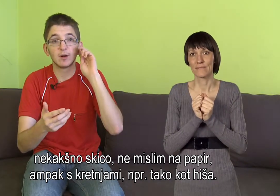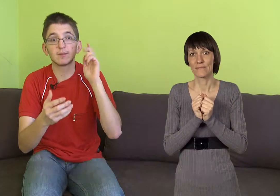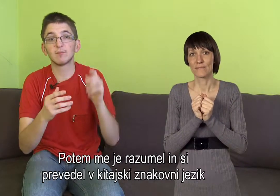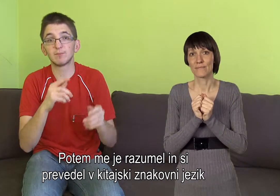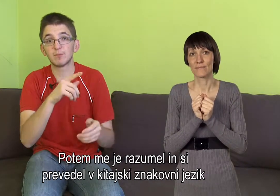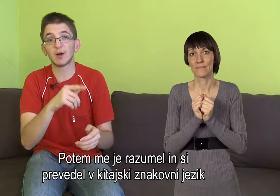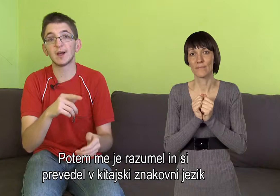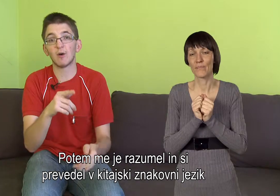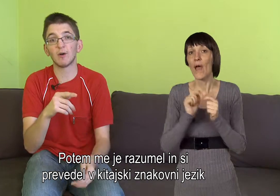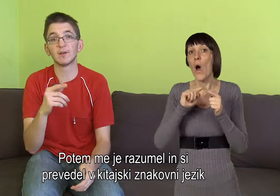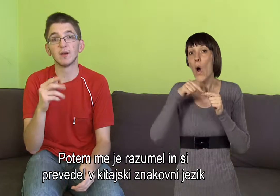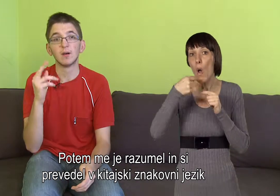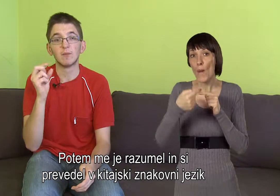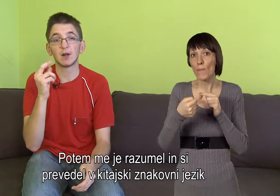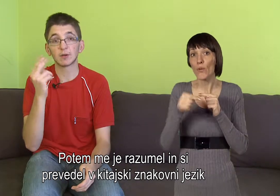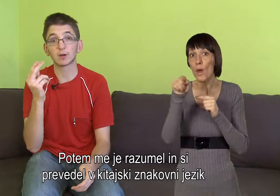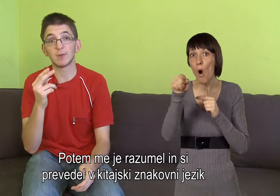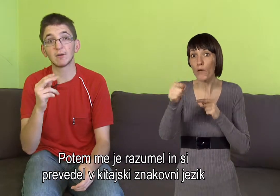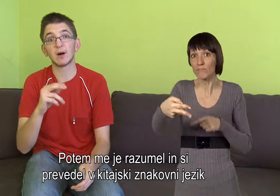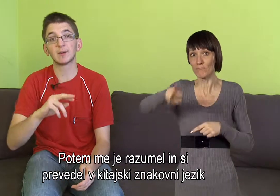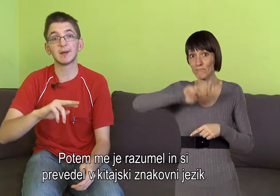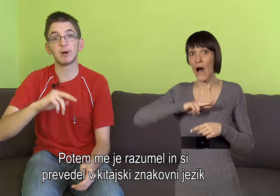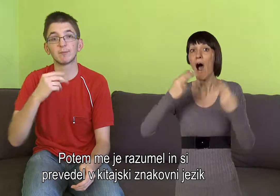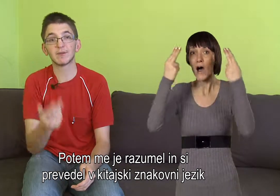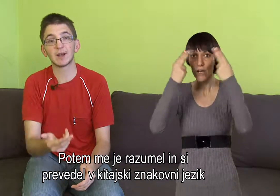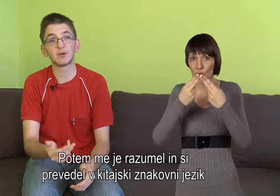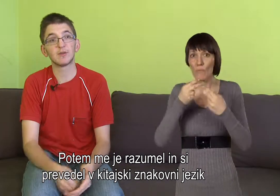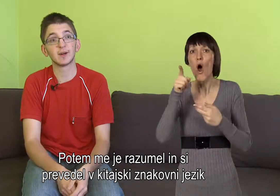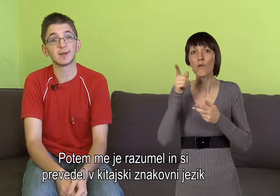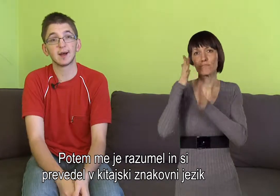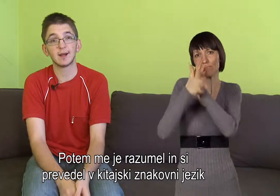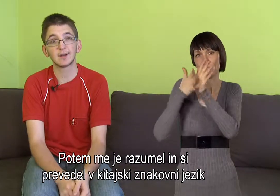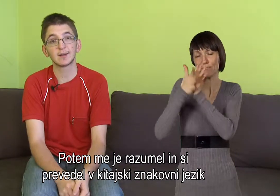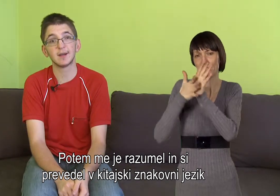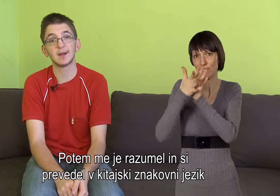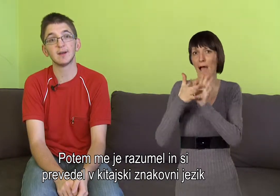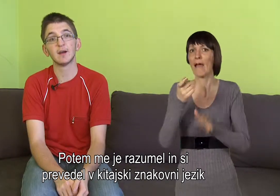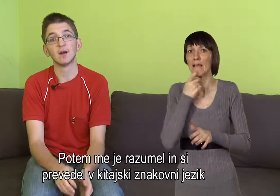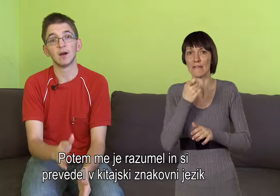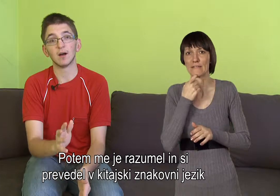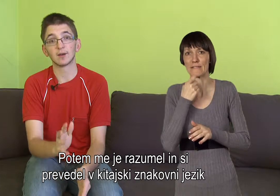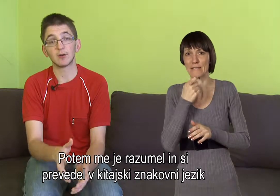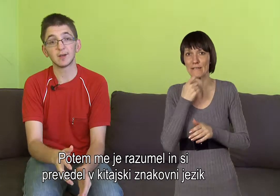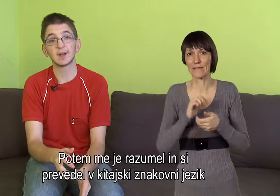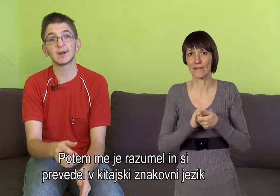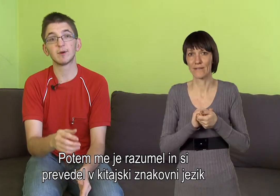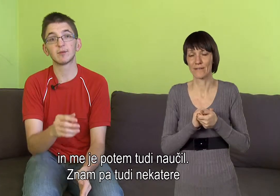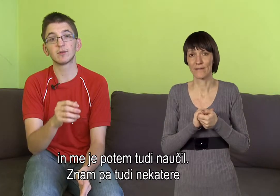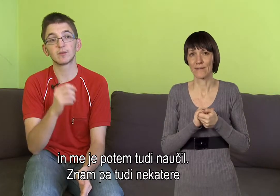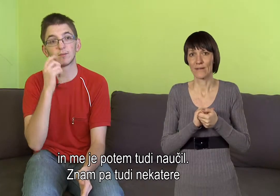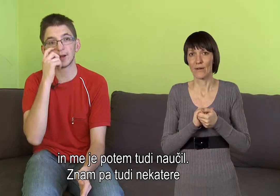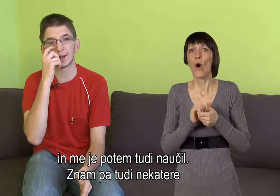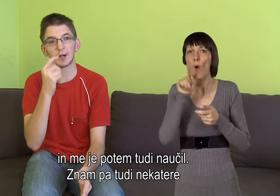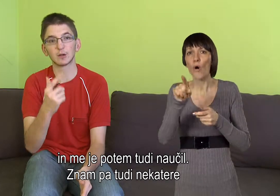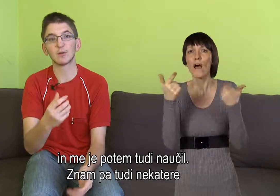In pol je on malo razumel, ampak se je pol prevedel v kitajski znakovni jezik, pa